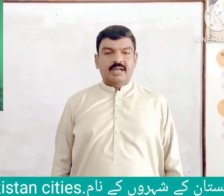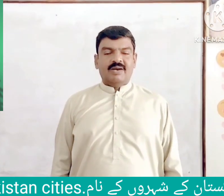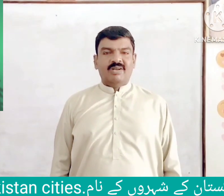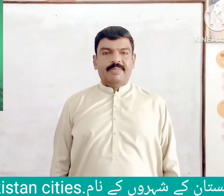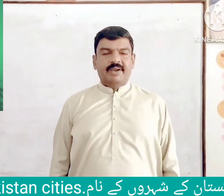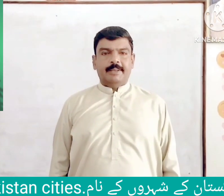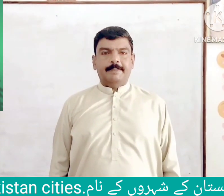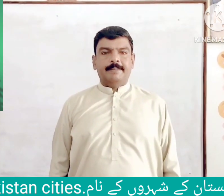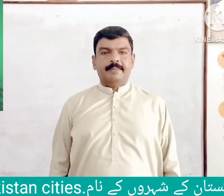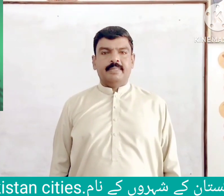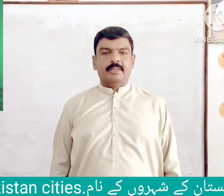रावलपिंडी,